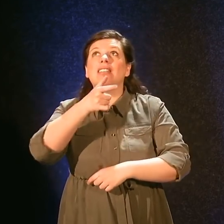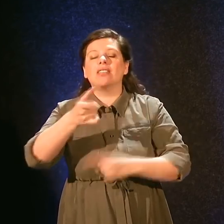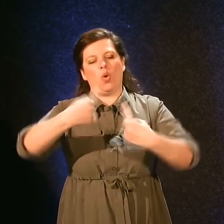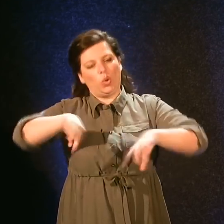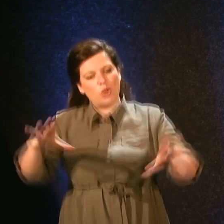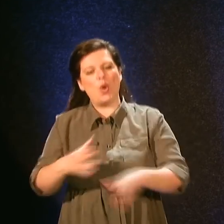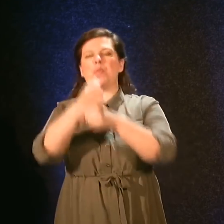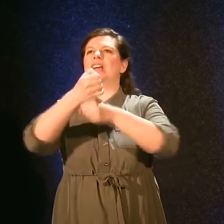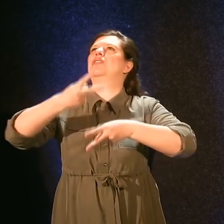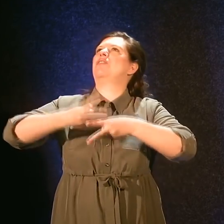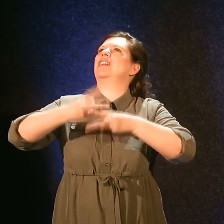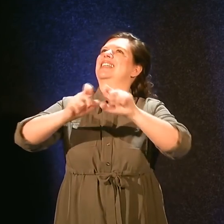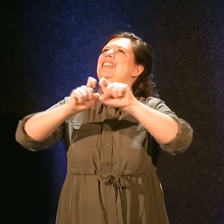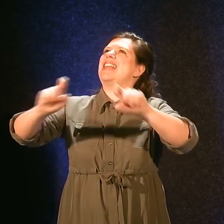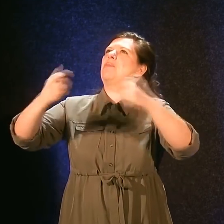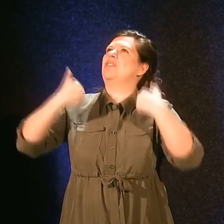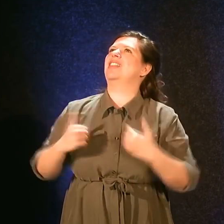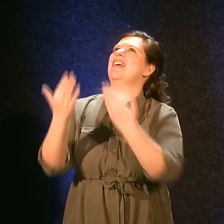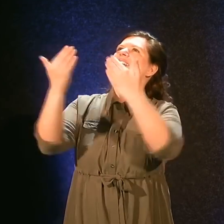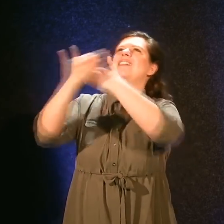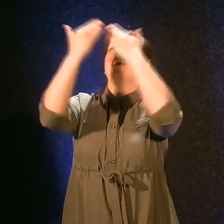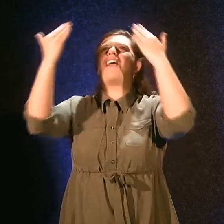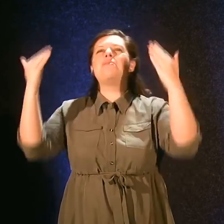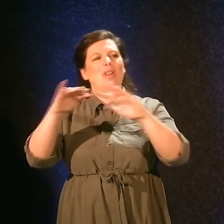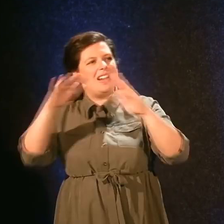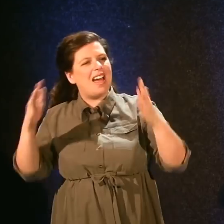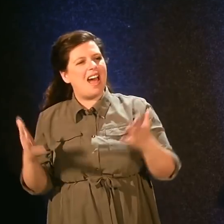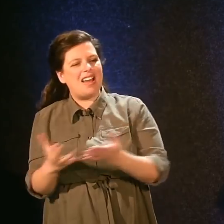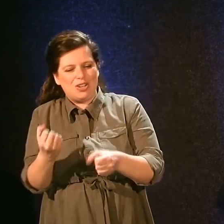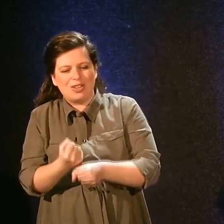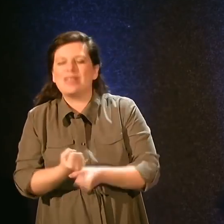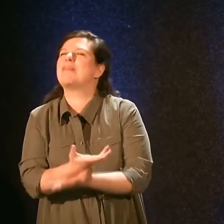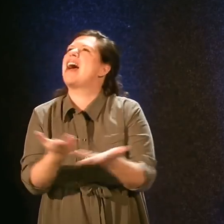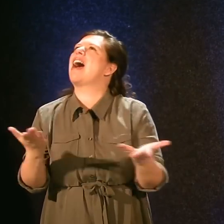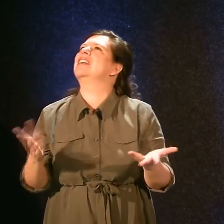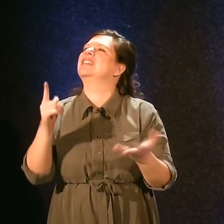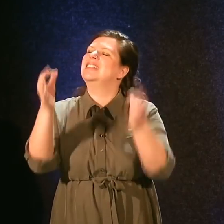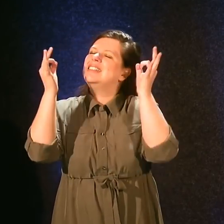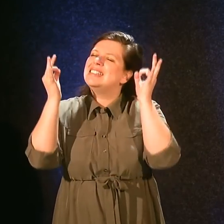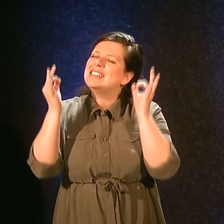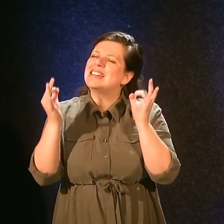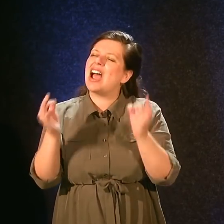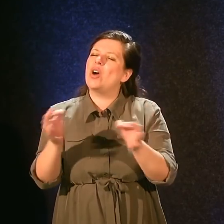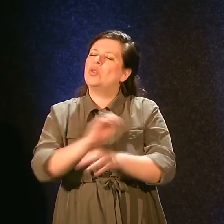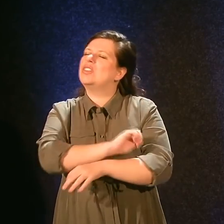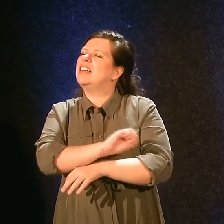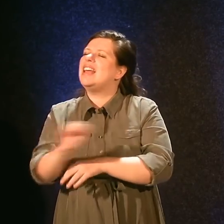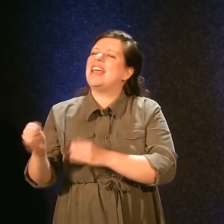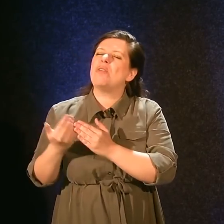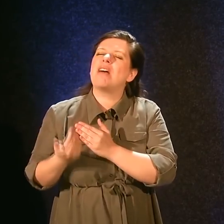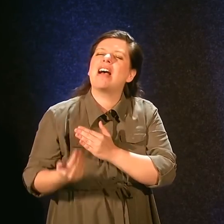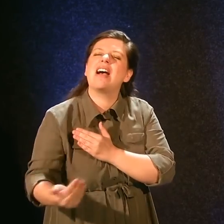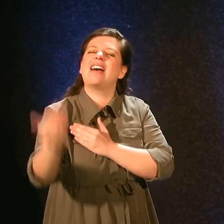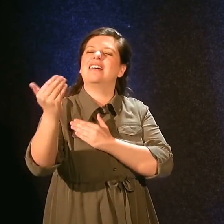in de naam van de Heer die hemel en aarde gemaakt heeft en die trouw is tot in eeuwigheid en